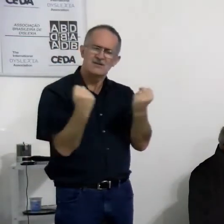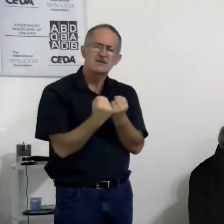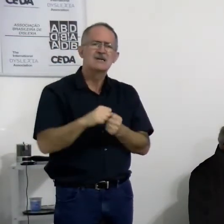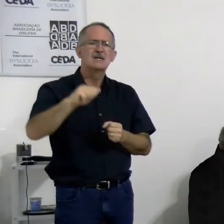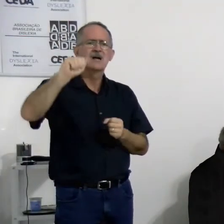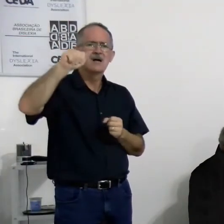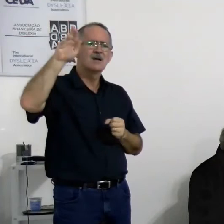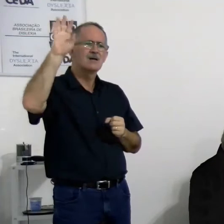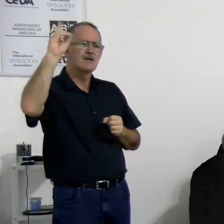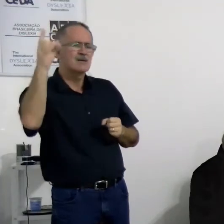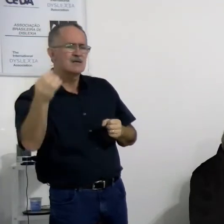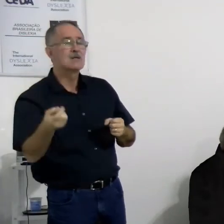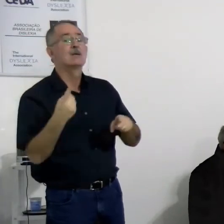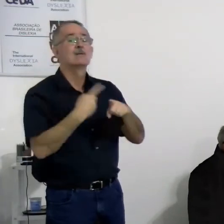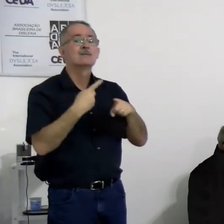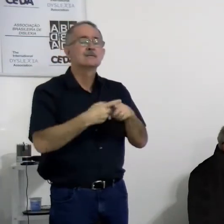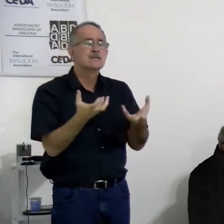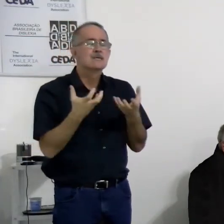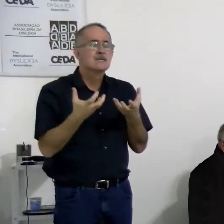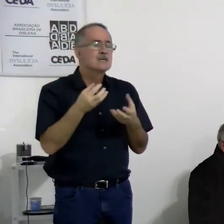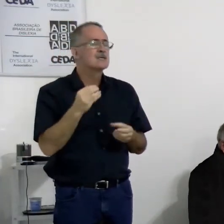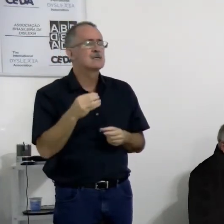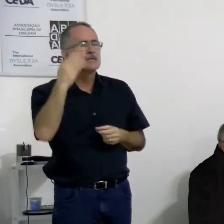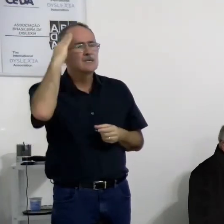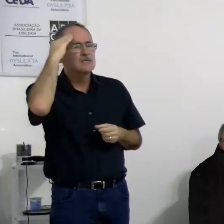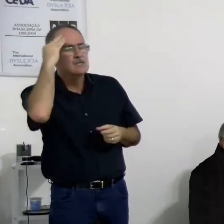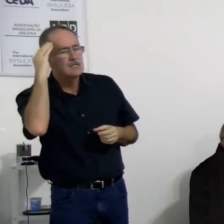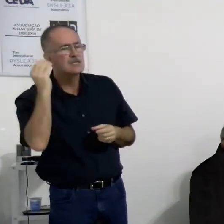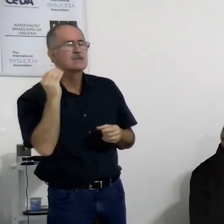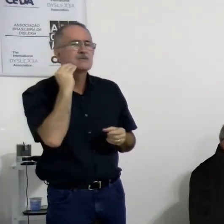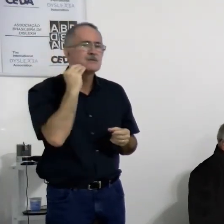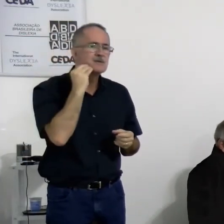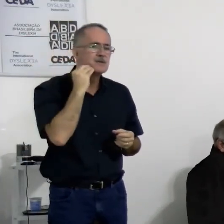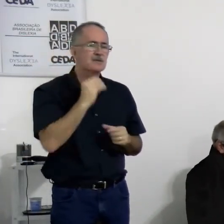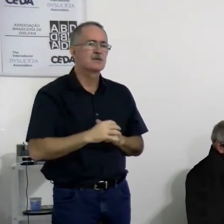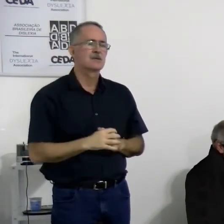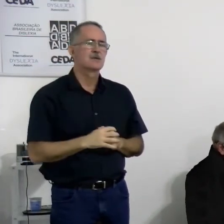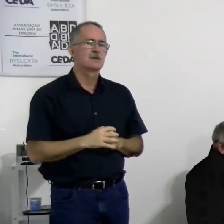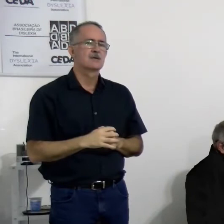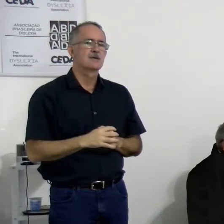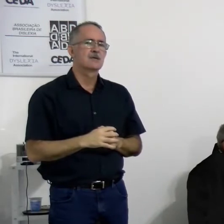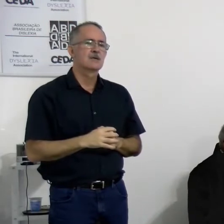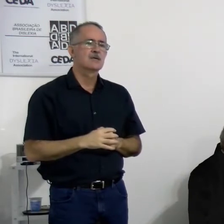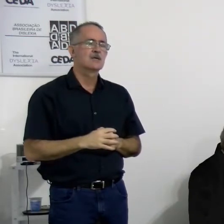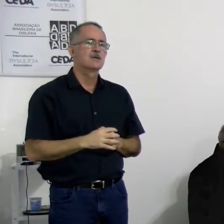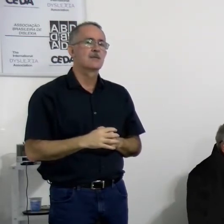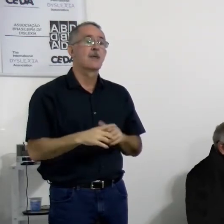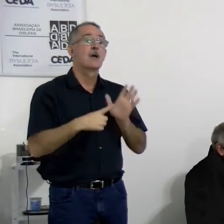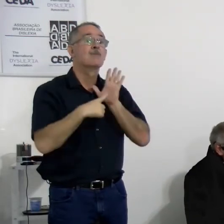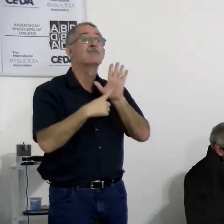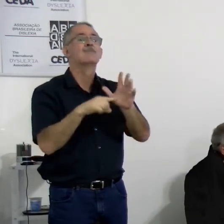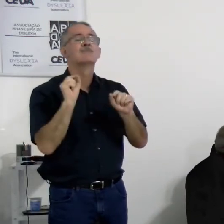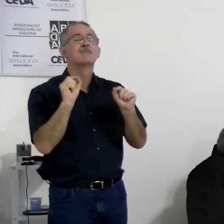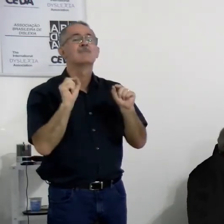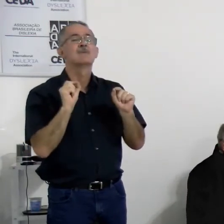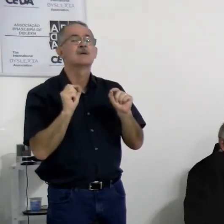4 and 5 years of age in order to conduct that assessment. We would be delighted to have that screening tool and